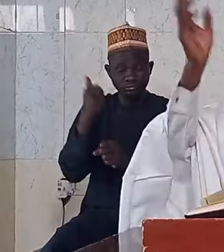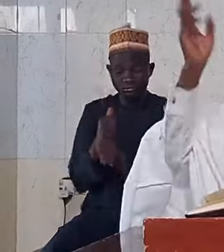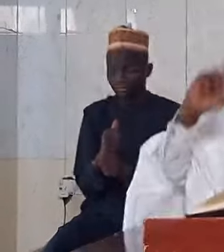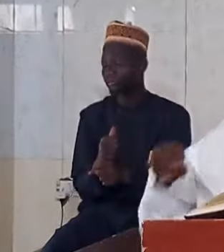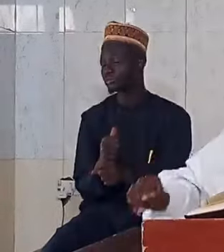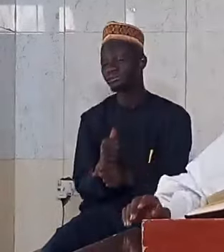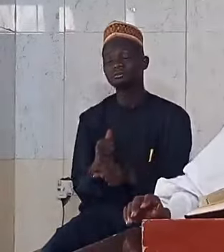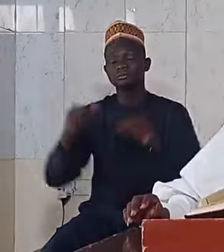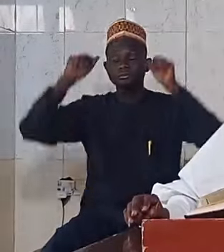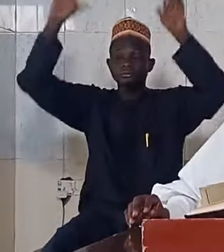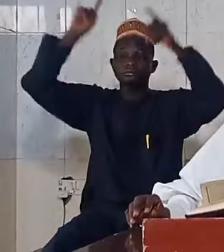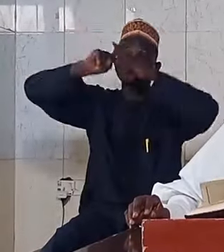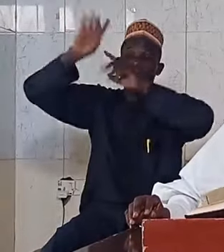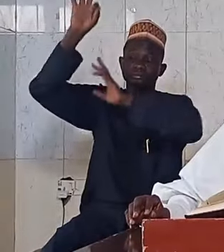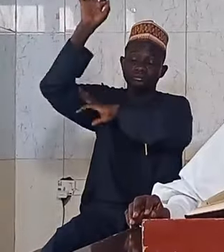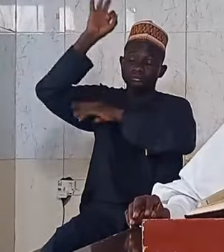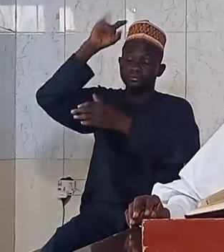wa Allah